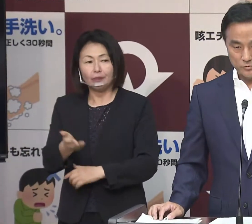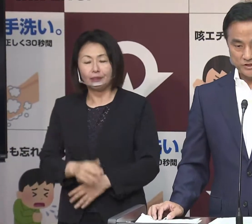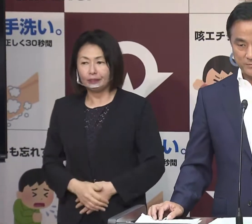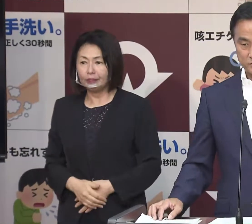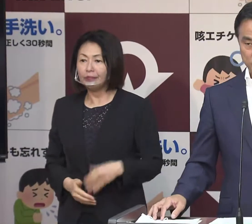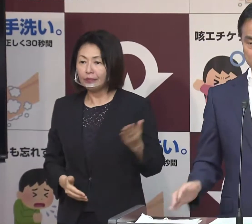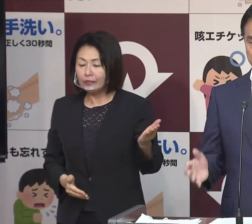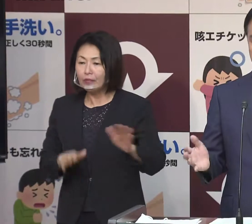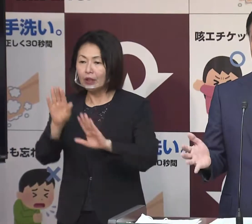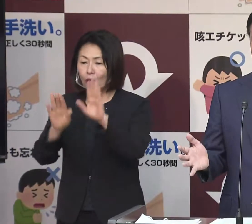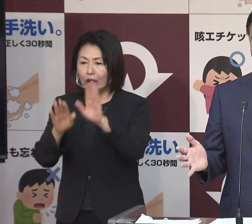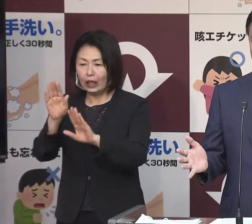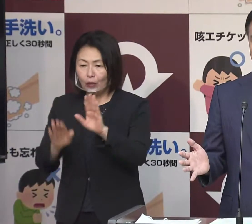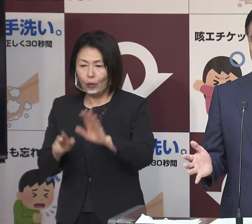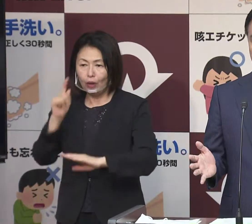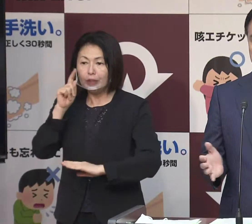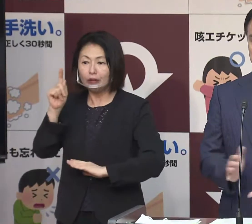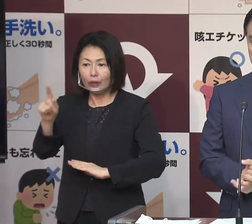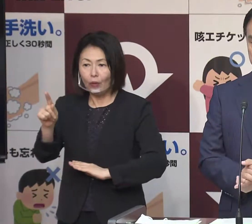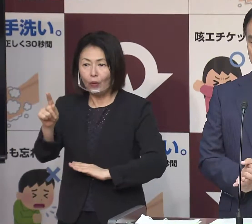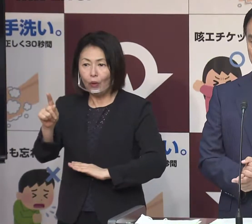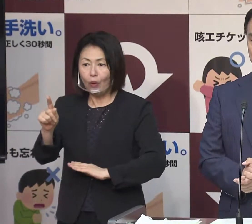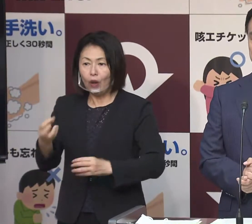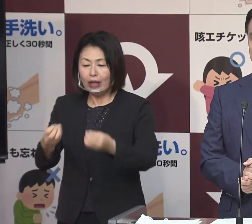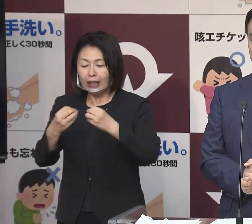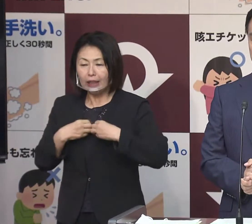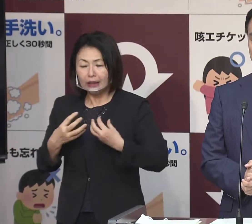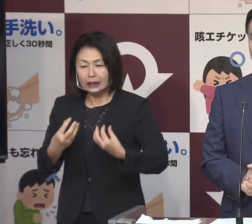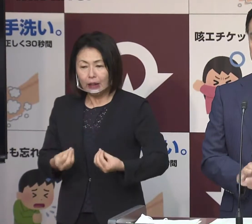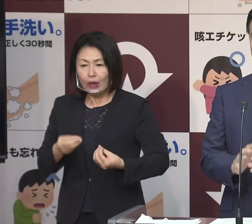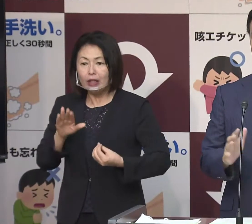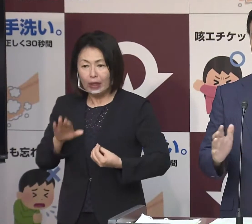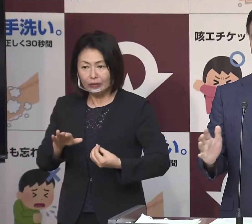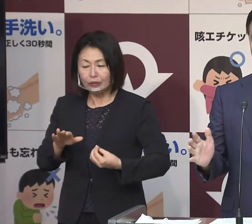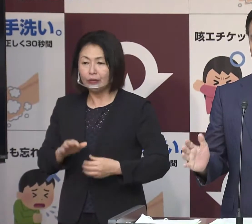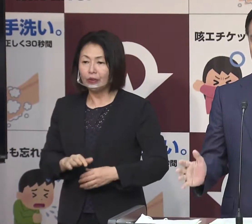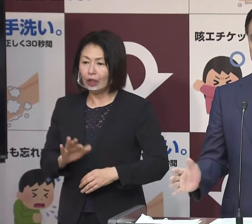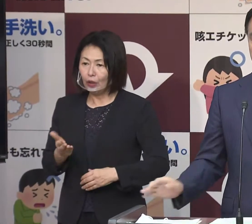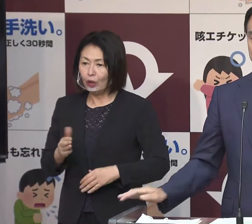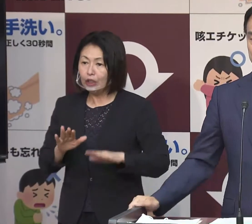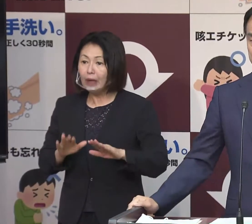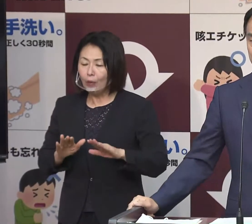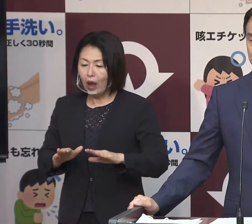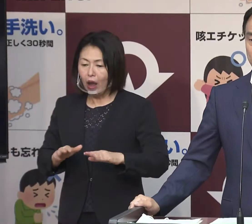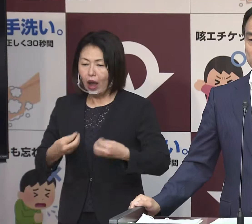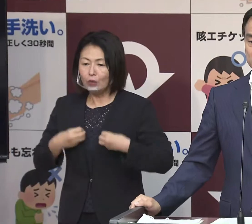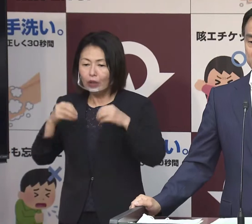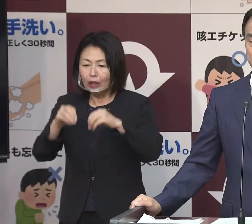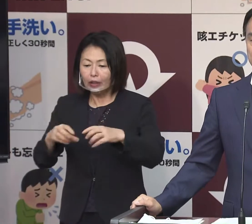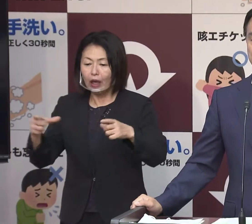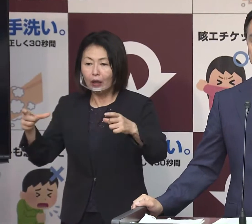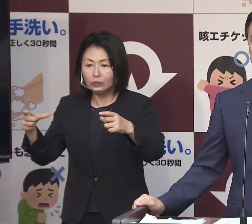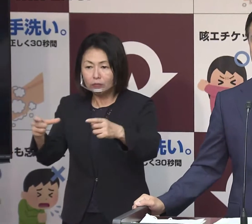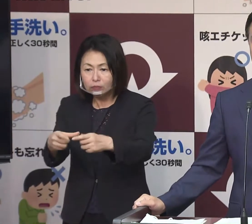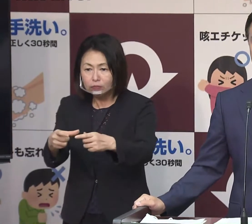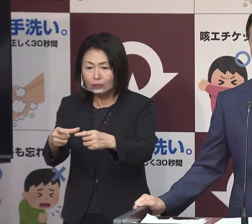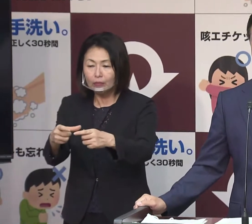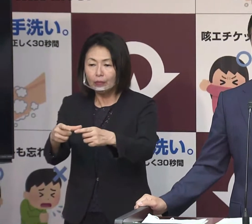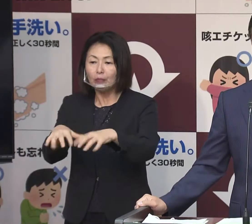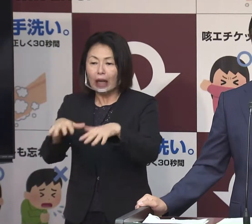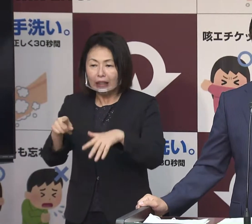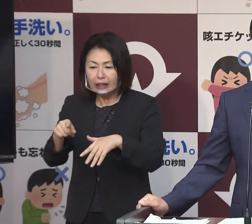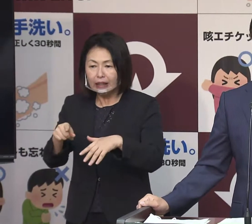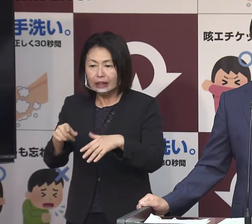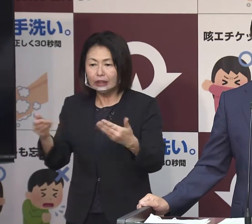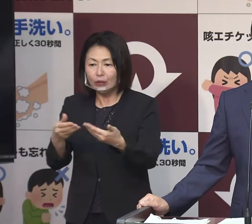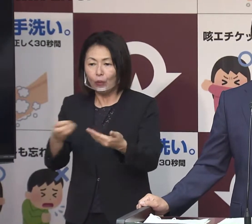現状申し上げますと、感染者が起きておりますが、今はその今回、クラスターが発生したところですね、そこでまあ従業員4